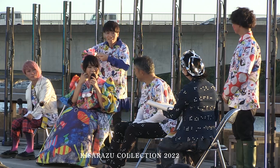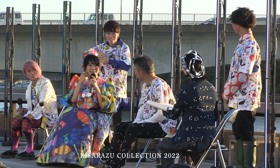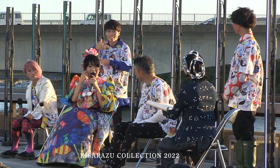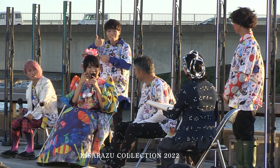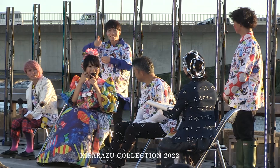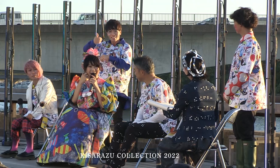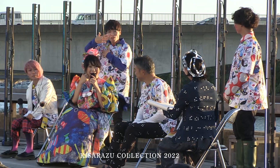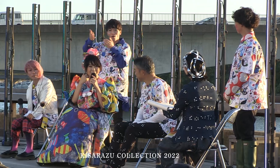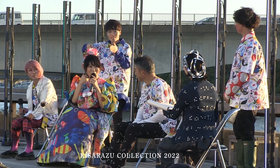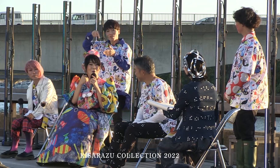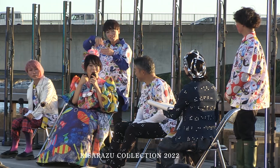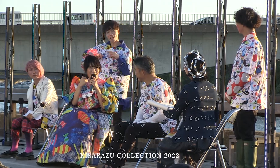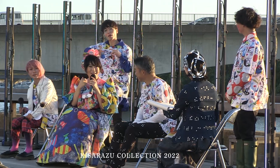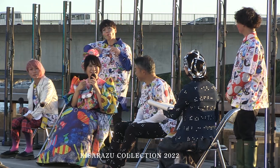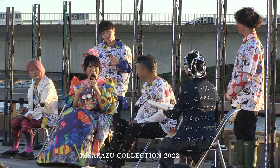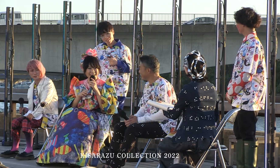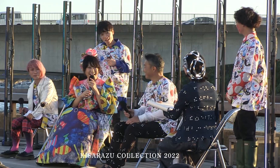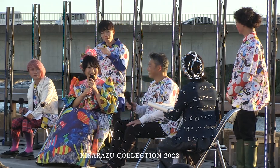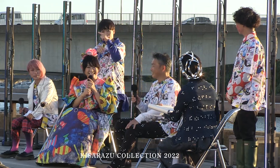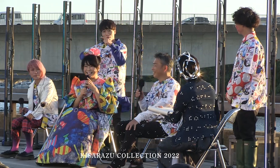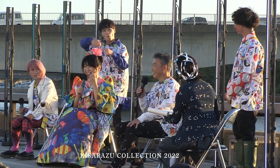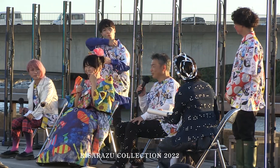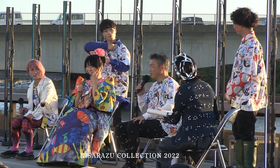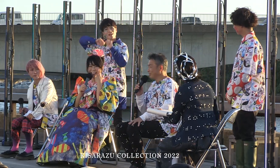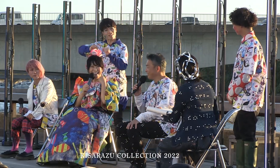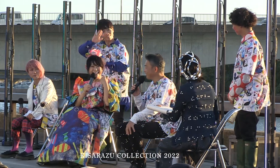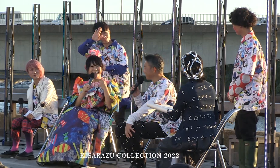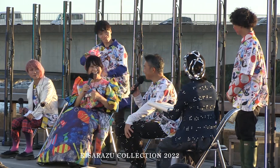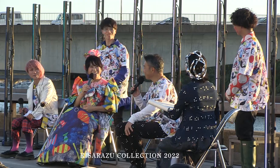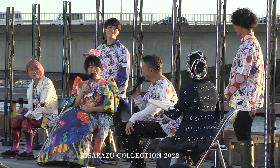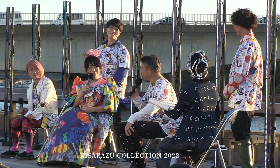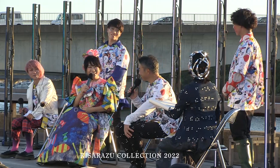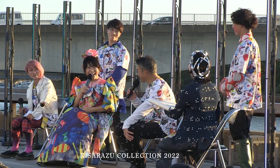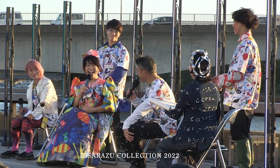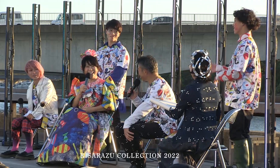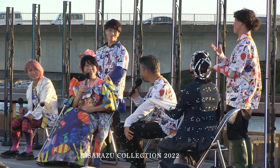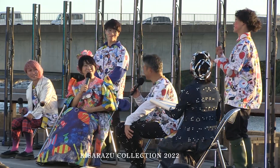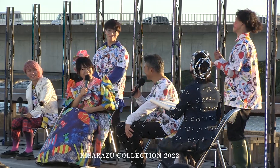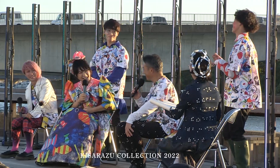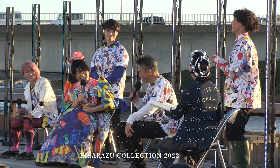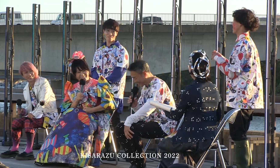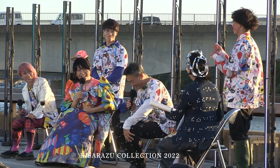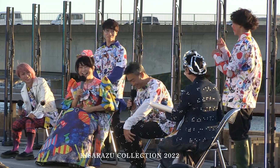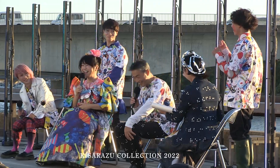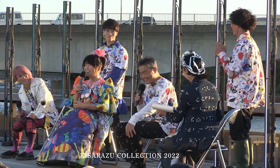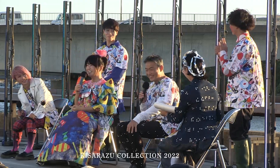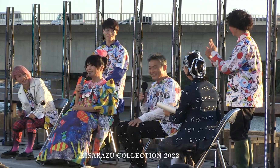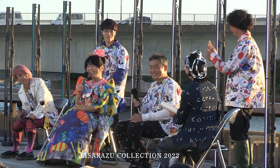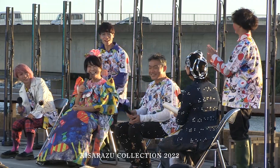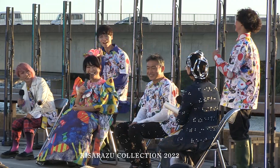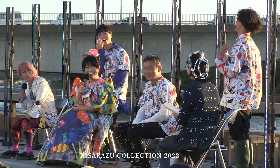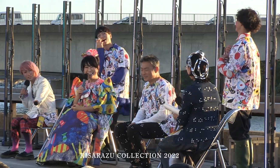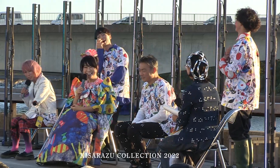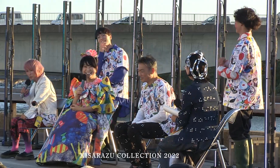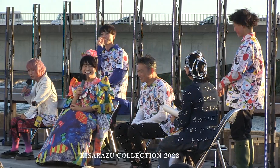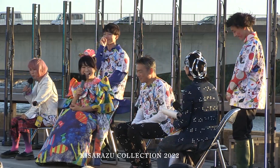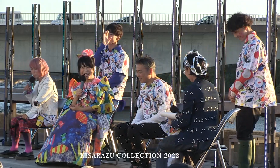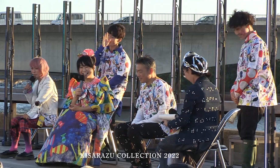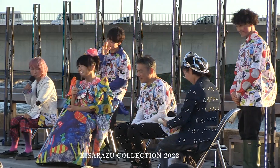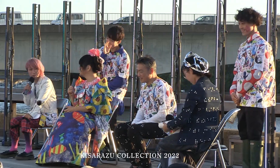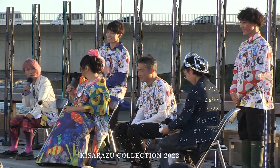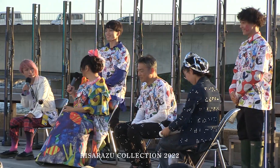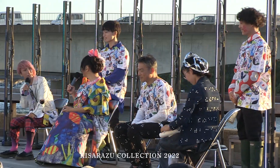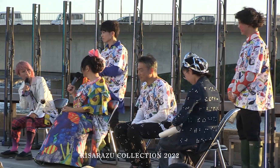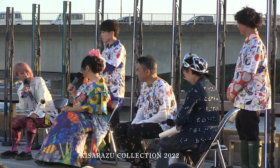も着て公務にも当たってください。ぜひ 癖にならないようにしよう。 よろしくお願いします。